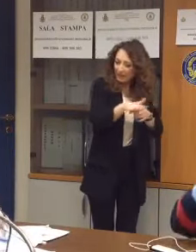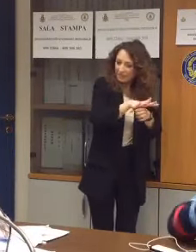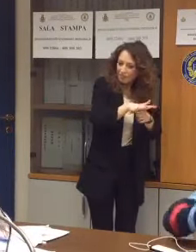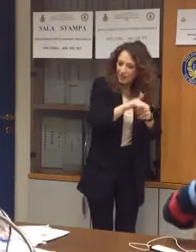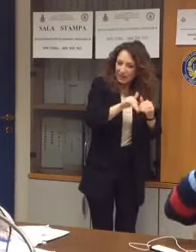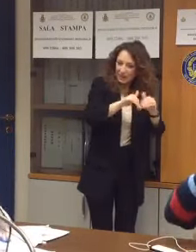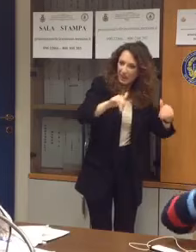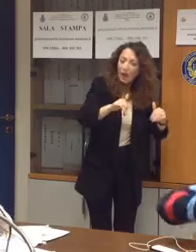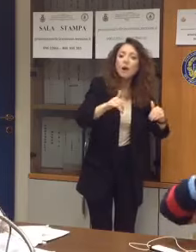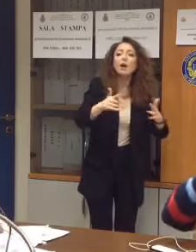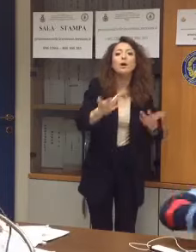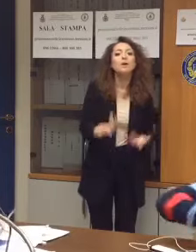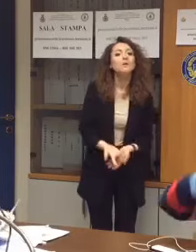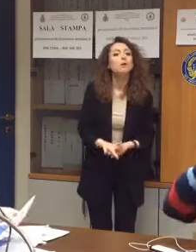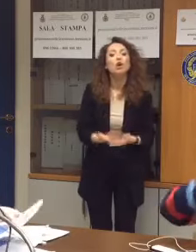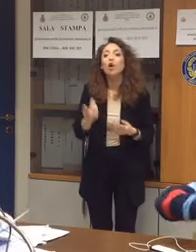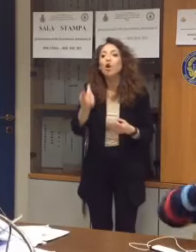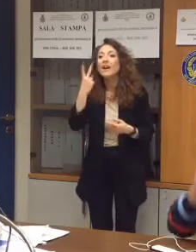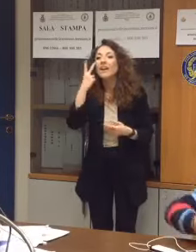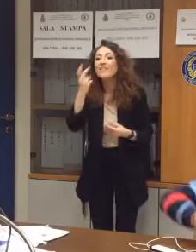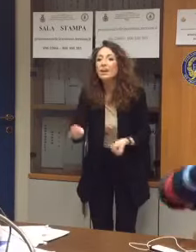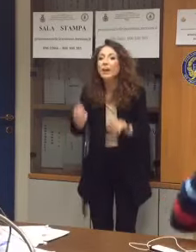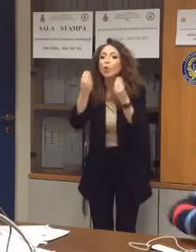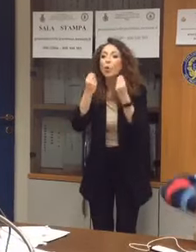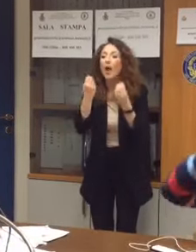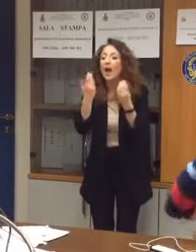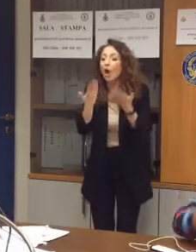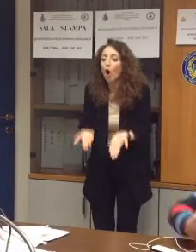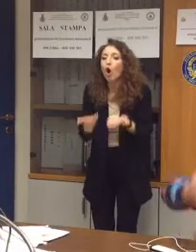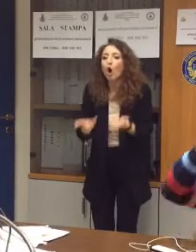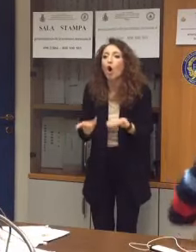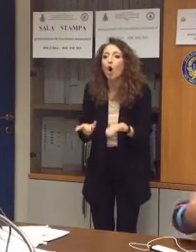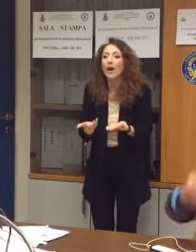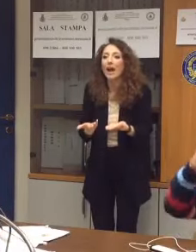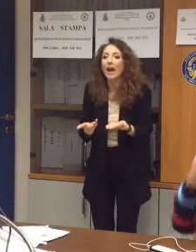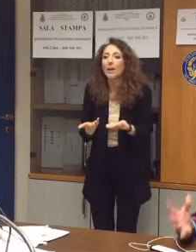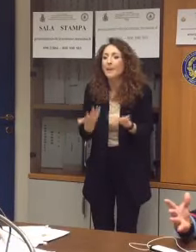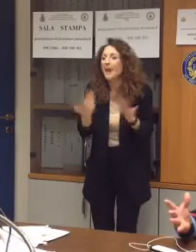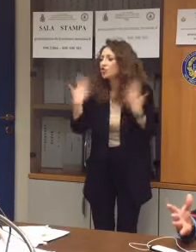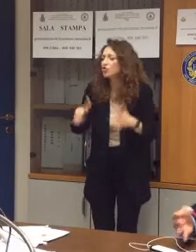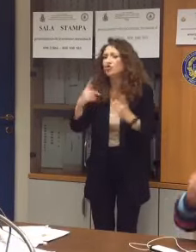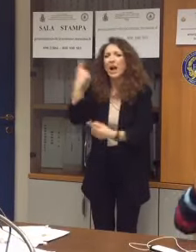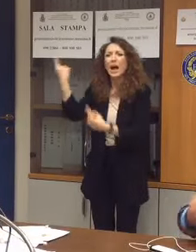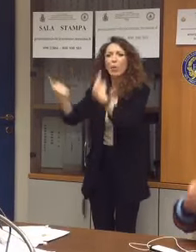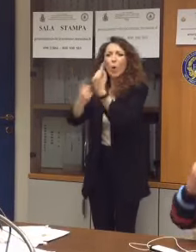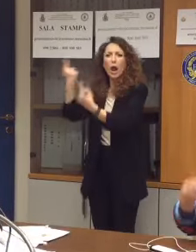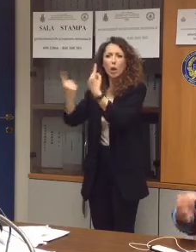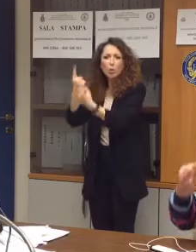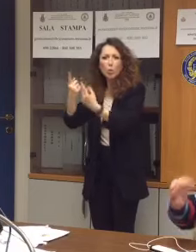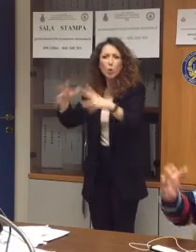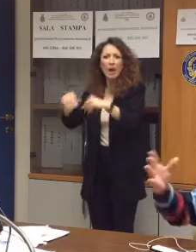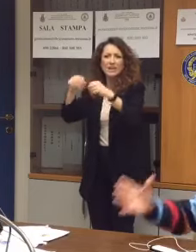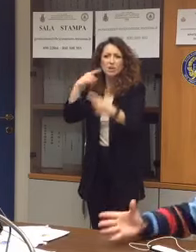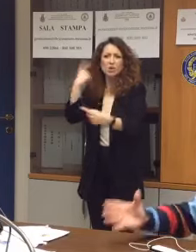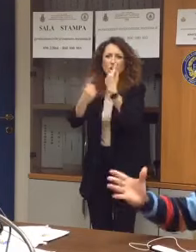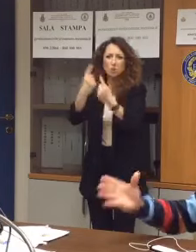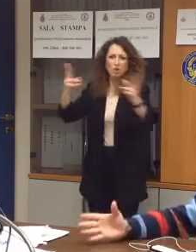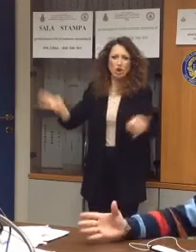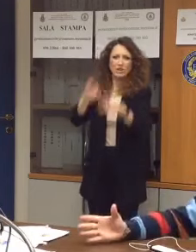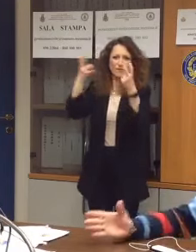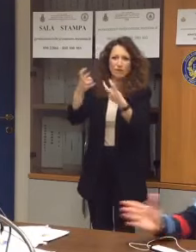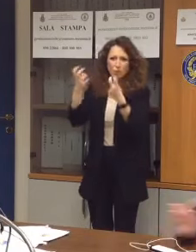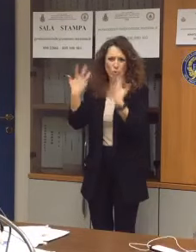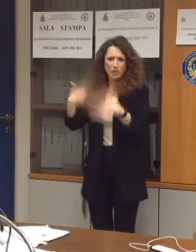non possiamo situazione. Fare riferimento allo stato di fatto, perché già tanti sciagalli avevano iniziato, già quando abbiamo preannunciato